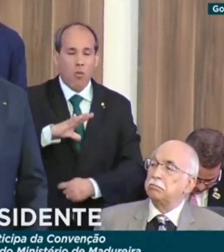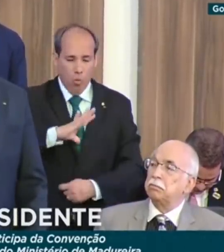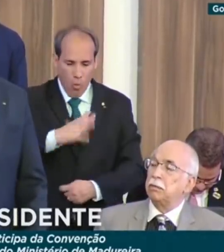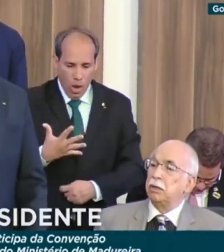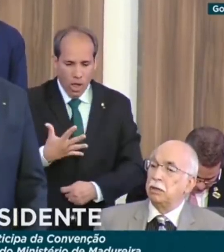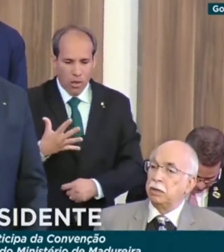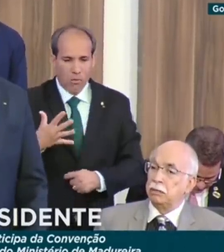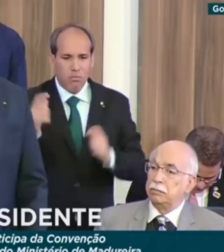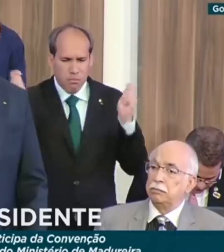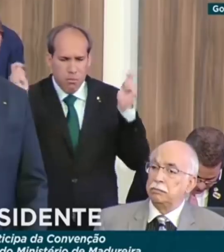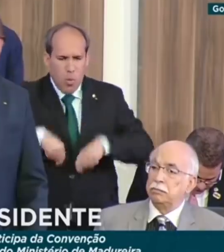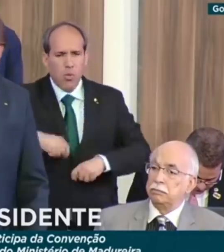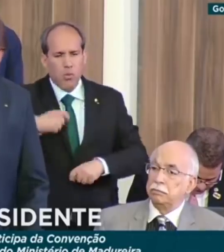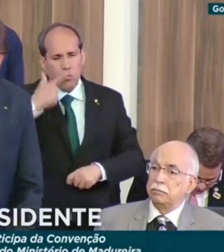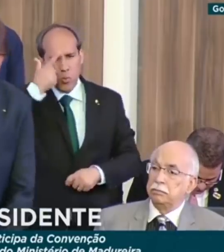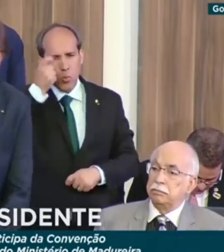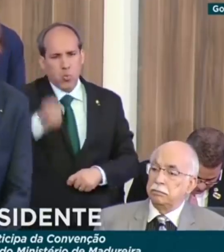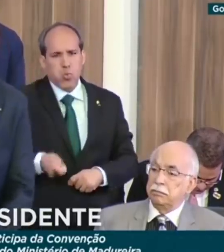decidir.